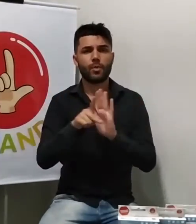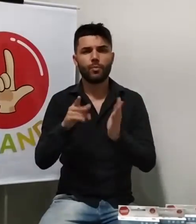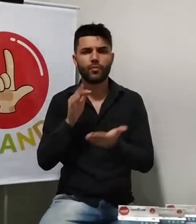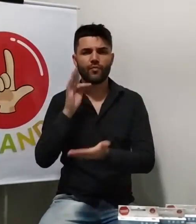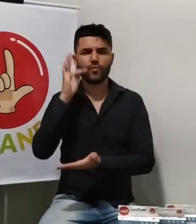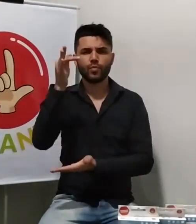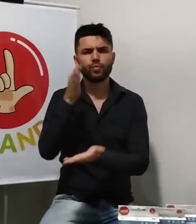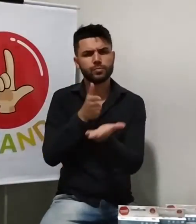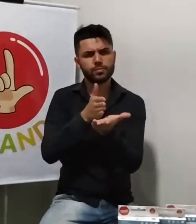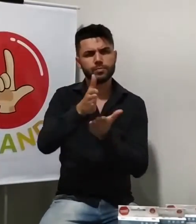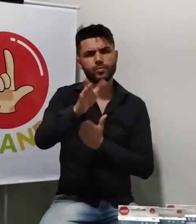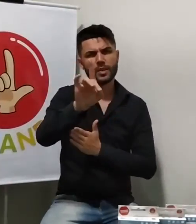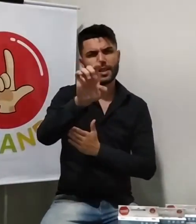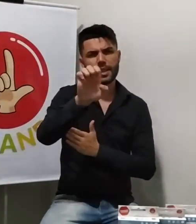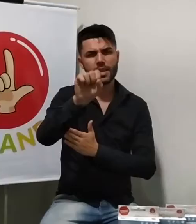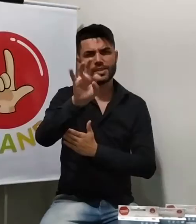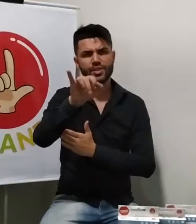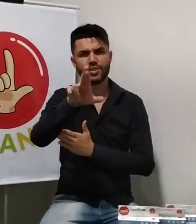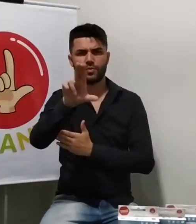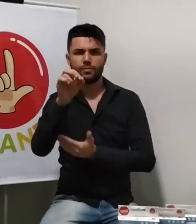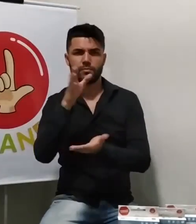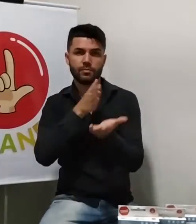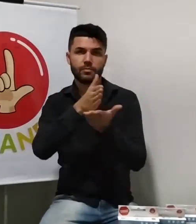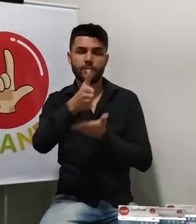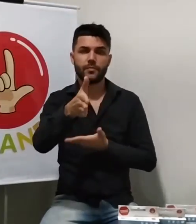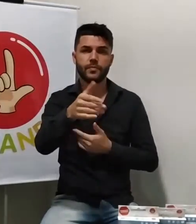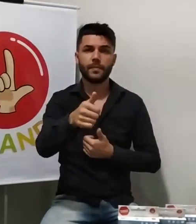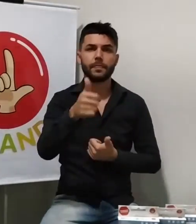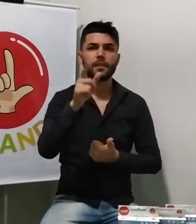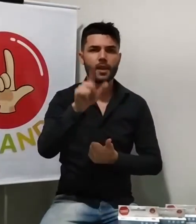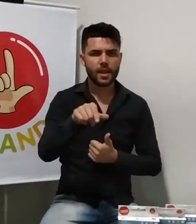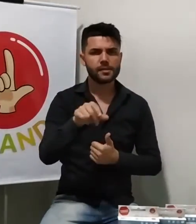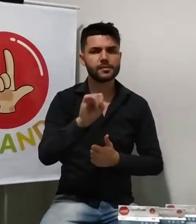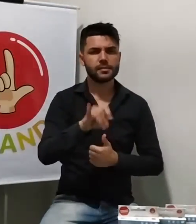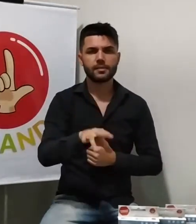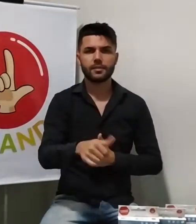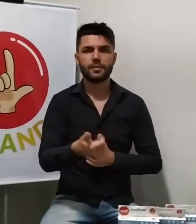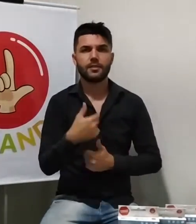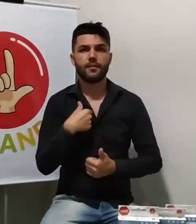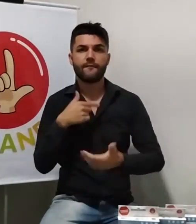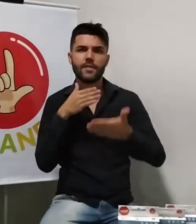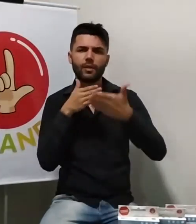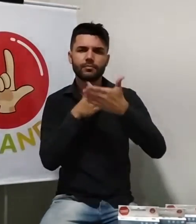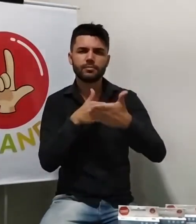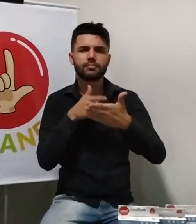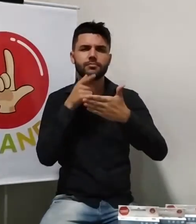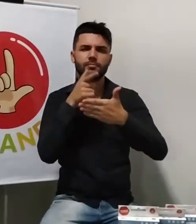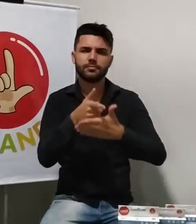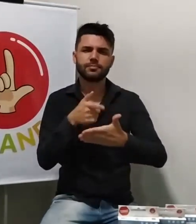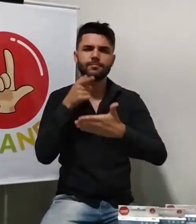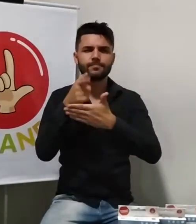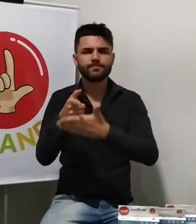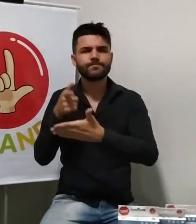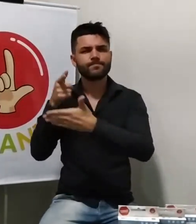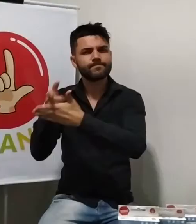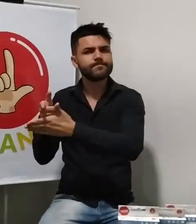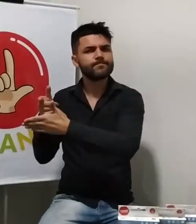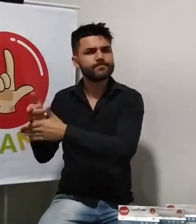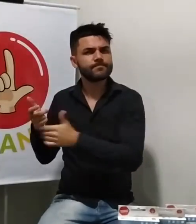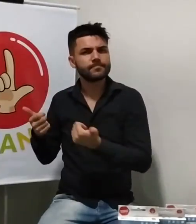falo tanto sobre isso e bato tanto nessa tecla, inclusive lá na palestra, foi esse o enfoque que eu dei. Eu não gosto de dar muito enfoque político